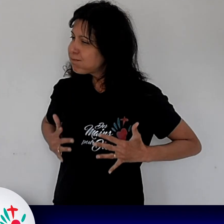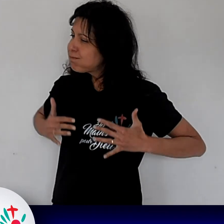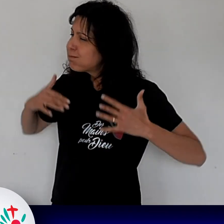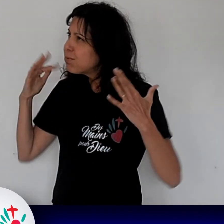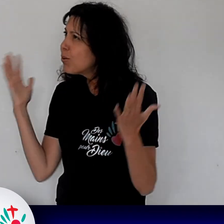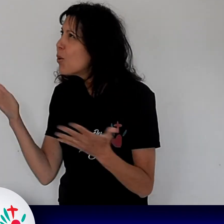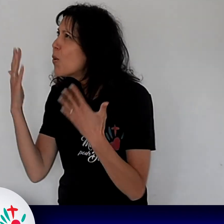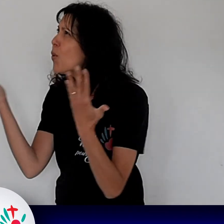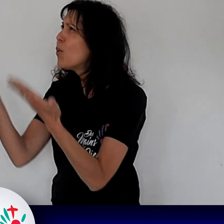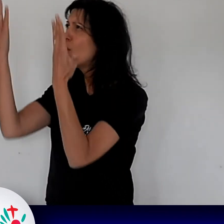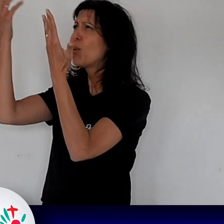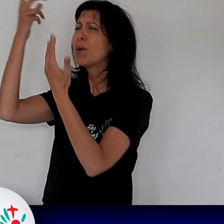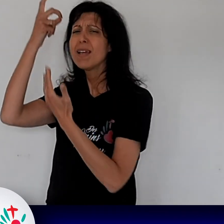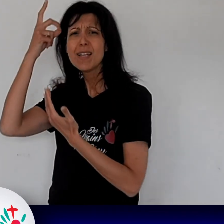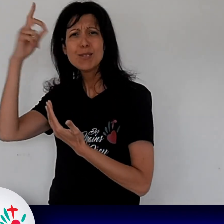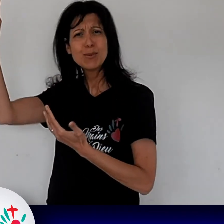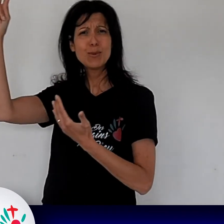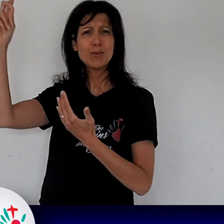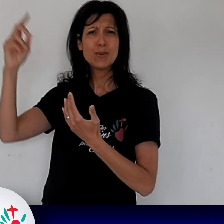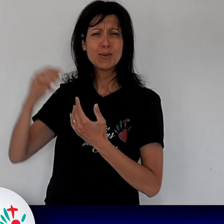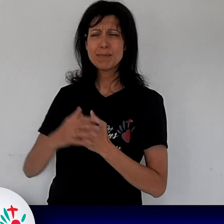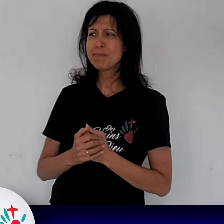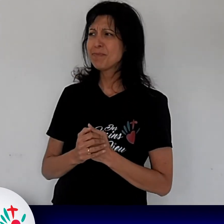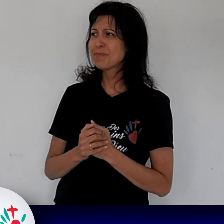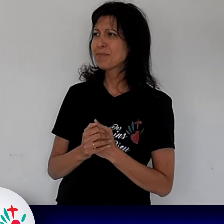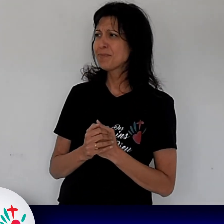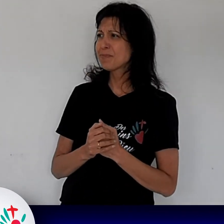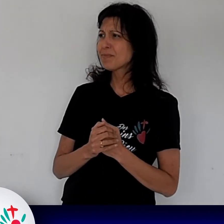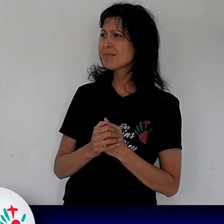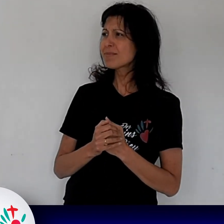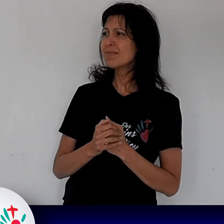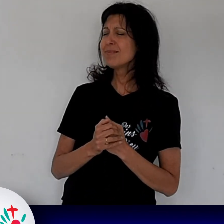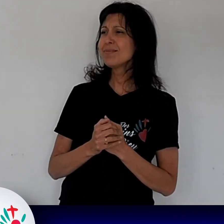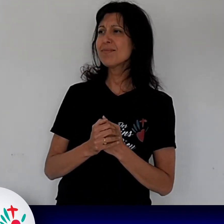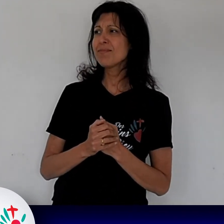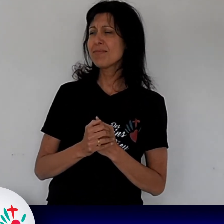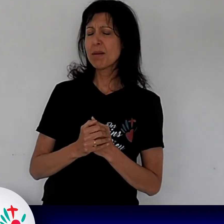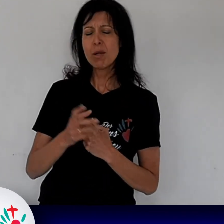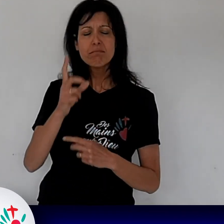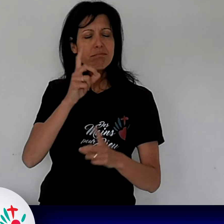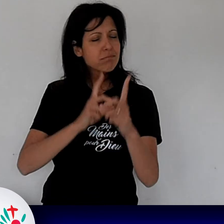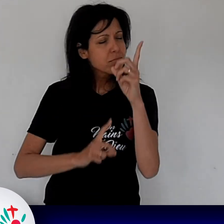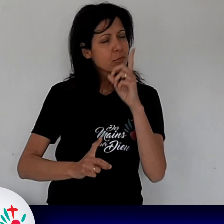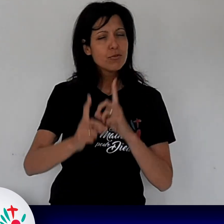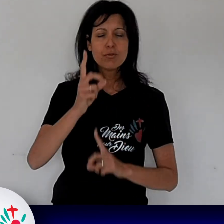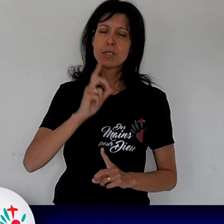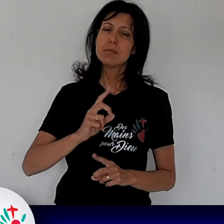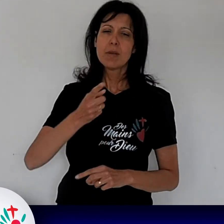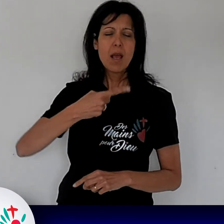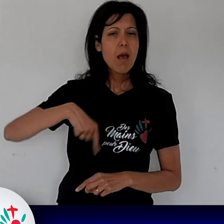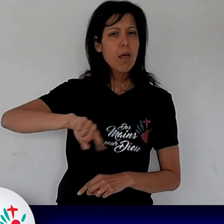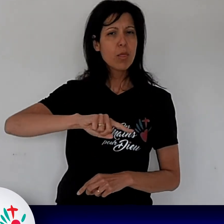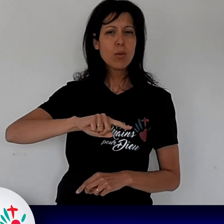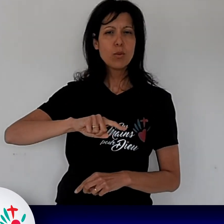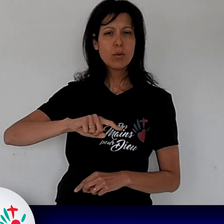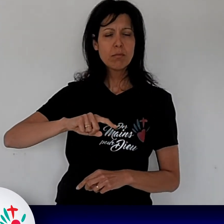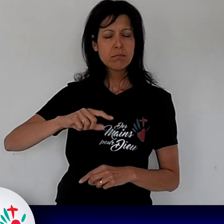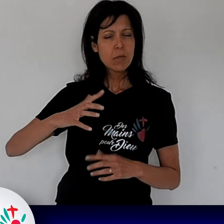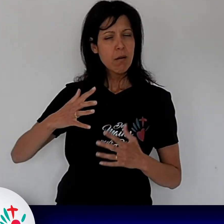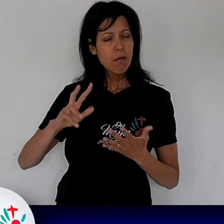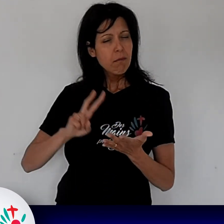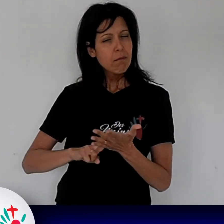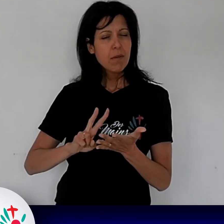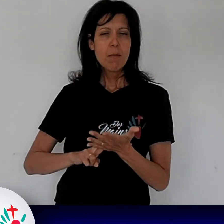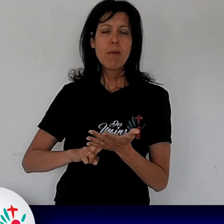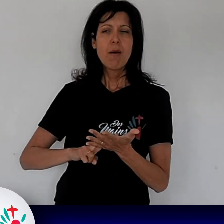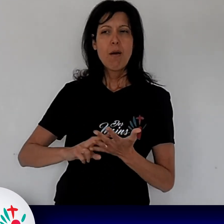cordes vocales on a, il paraît qu'on en a, je ne sais pas combien, mais j'espère qu'on va les utiliser toutes pour louer et glorifier le nom de